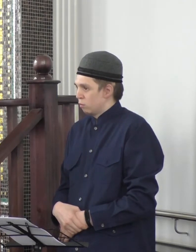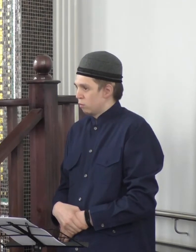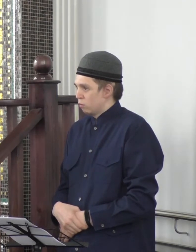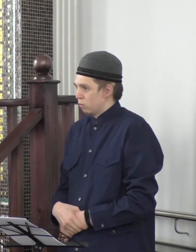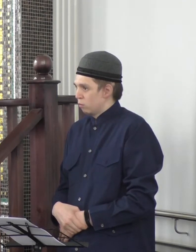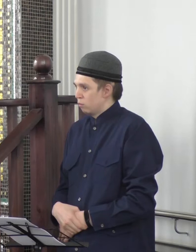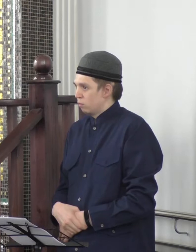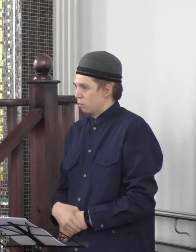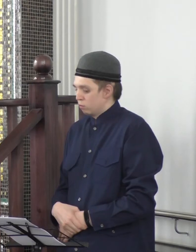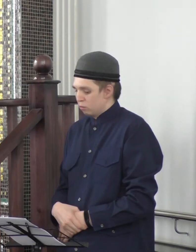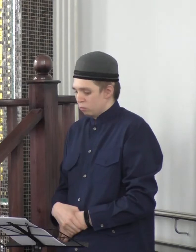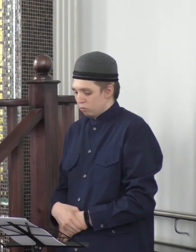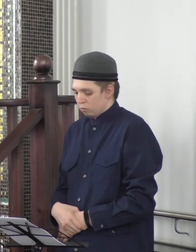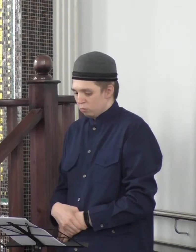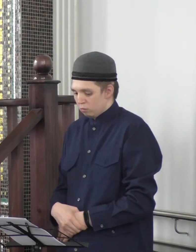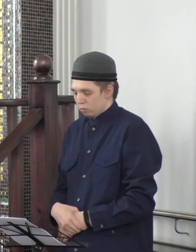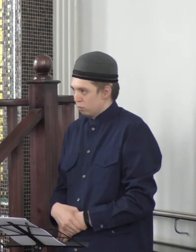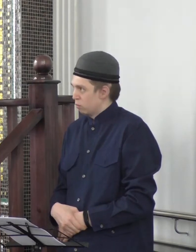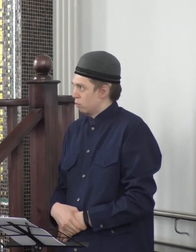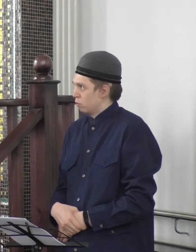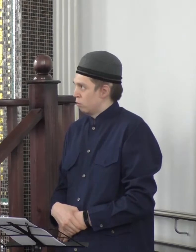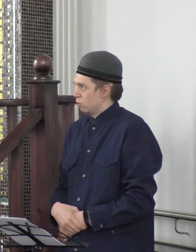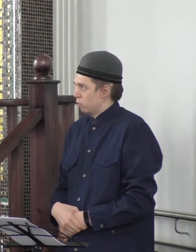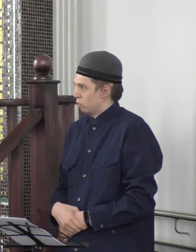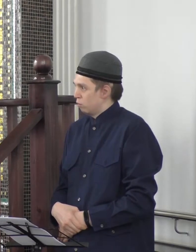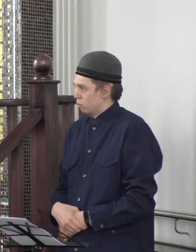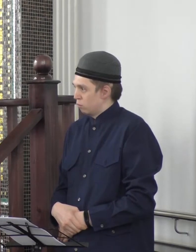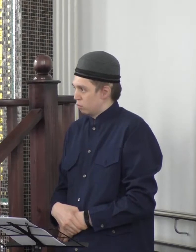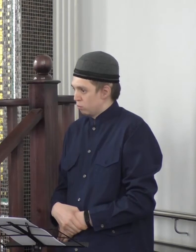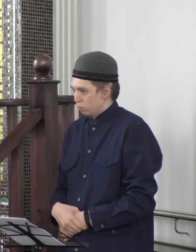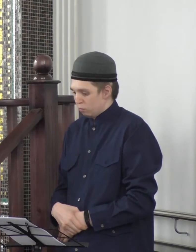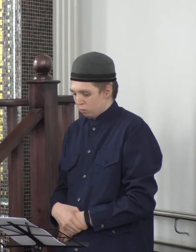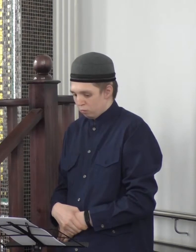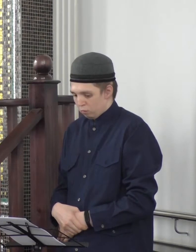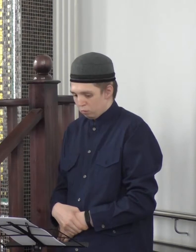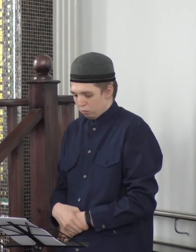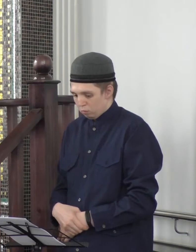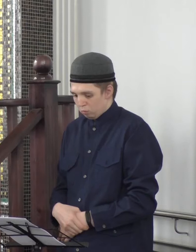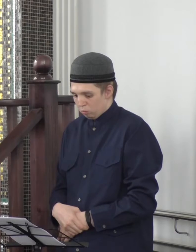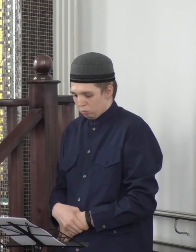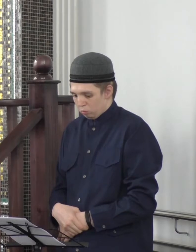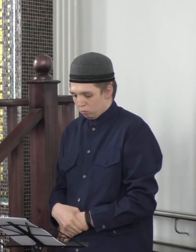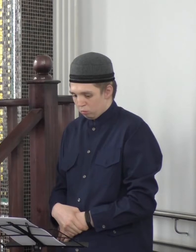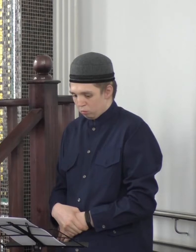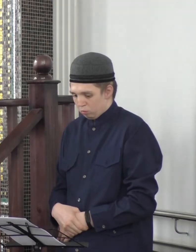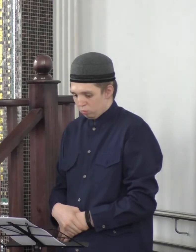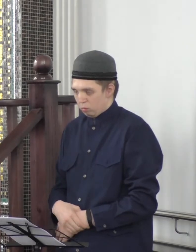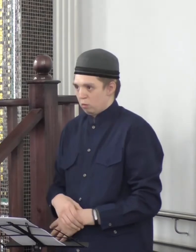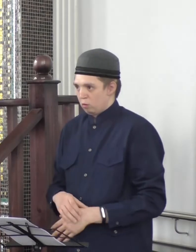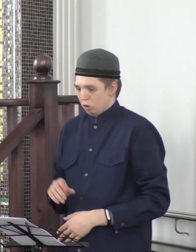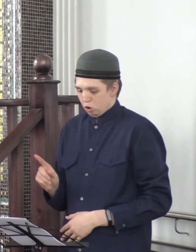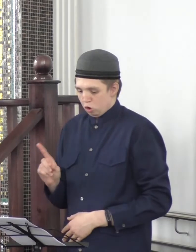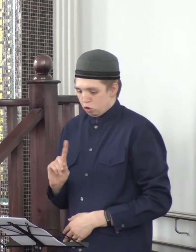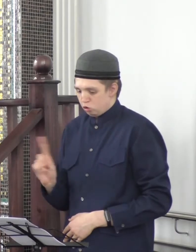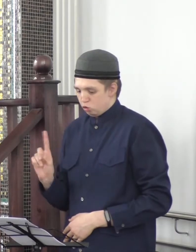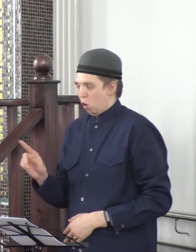тәрбияләп торган мәгбуд бил хак булган Раббыбыз Аллага көңел төрләребездән чыккан һәм сәләребез булса иде рәхмәт ишин җибәрелмиш